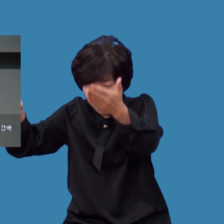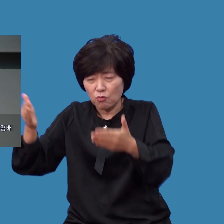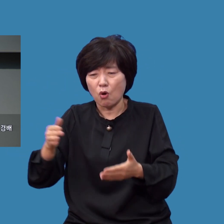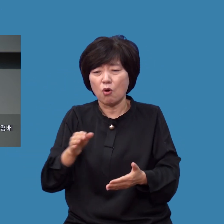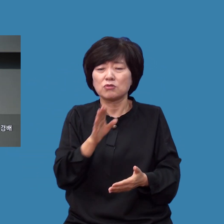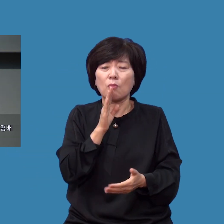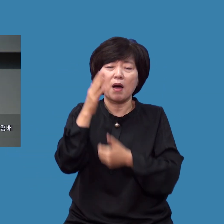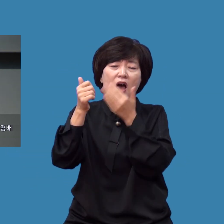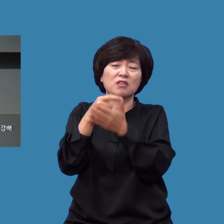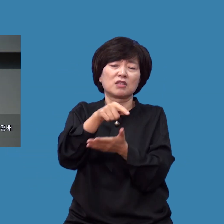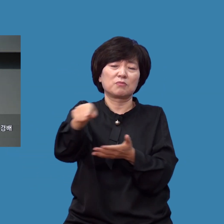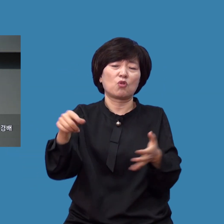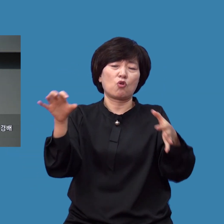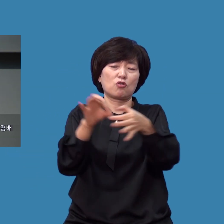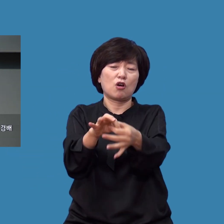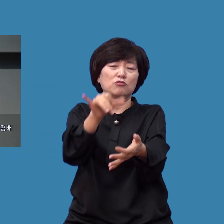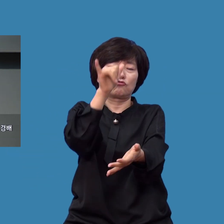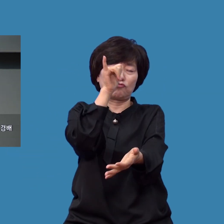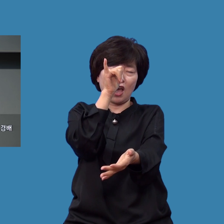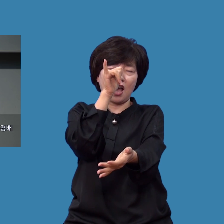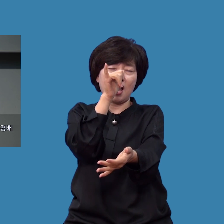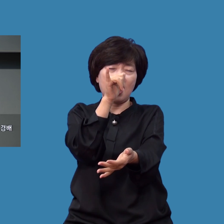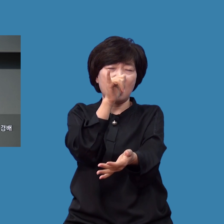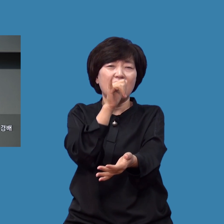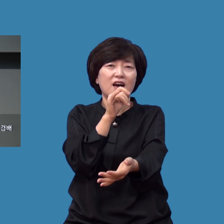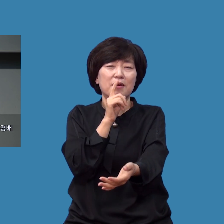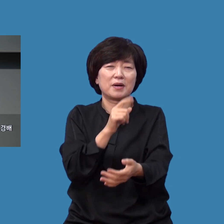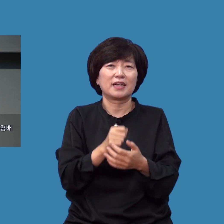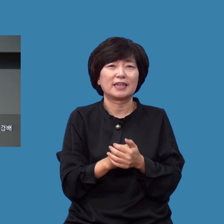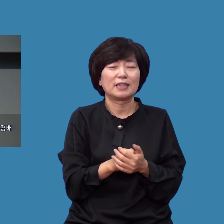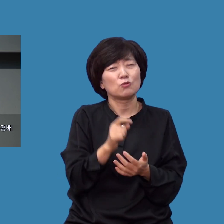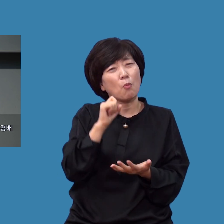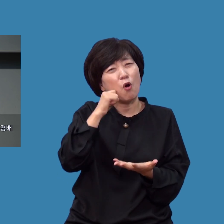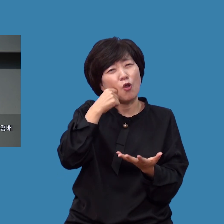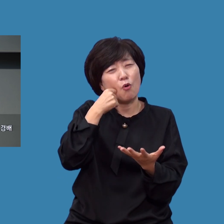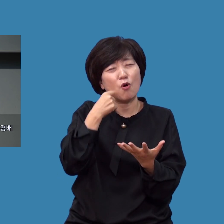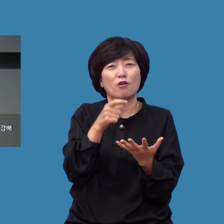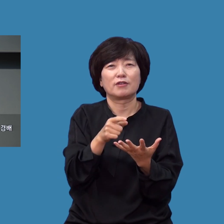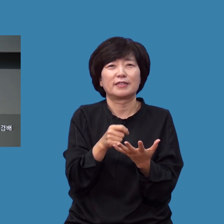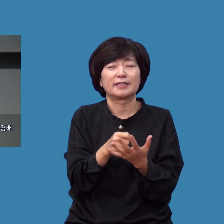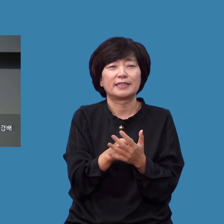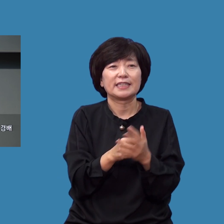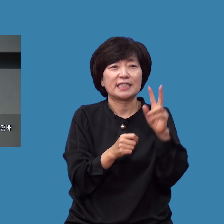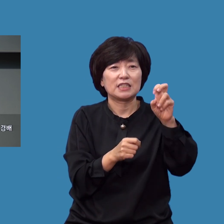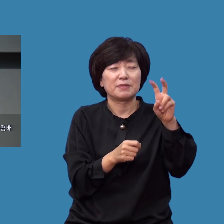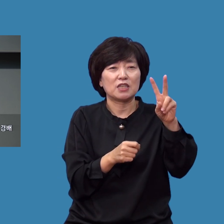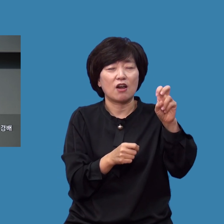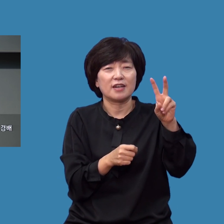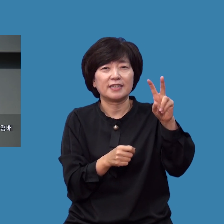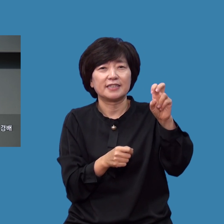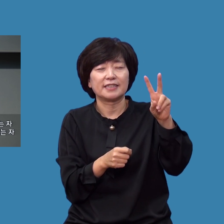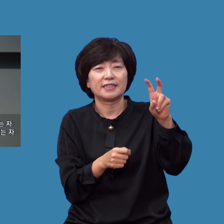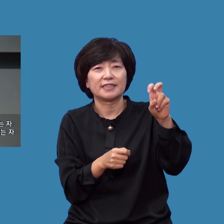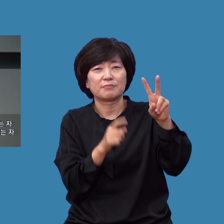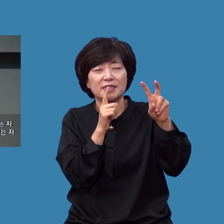가운데 계신다 전파하리라. 자, 여기 보면 조금 난해 구절이 있습니다. 22절 다시 한번